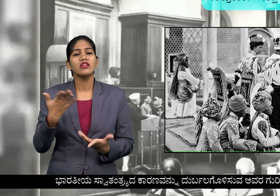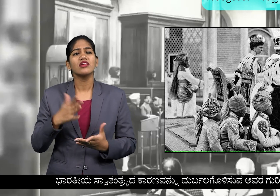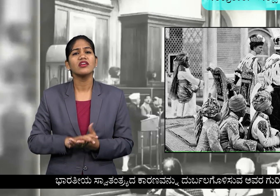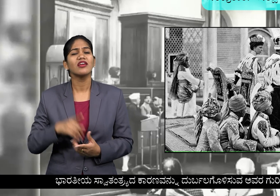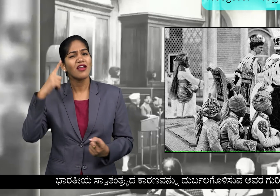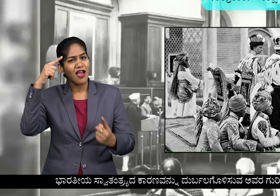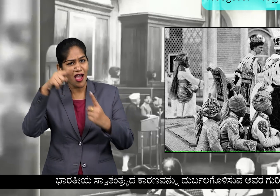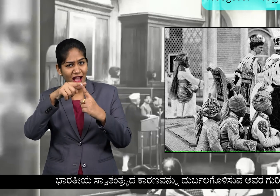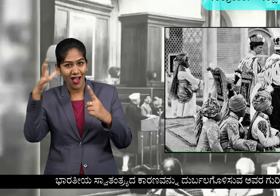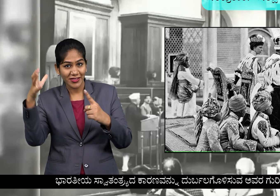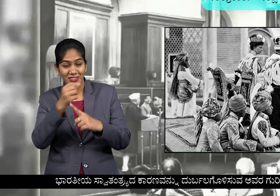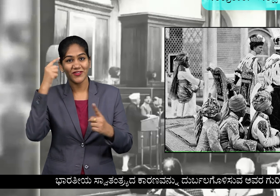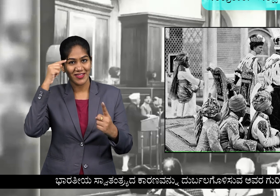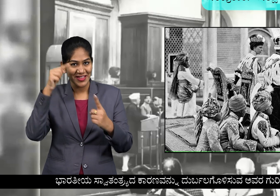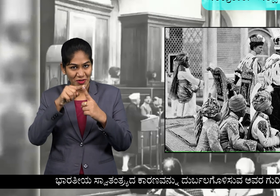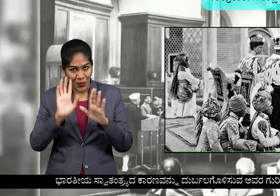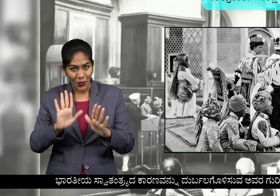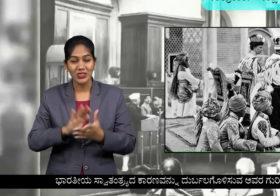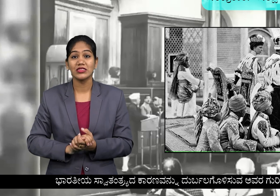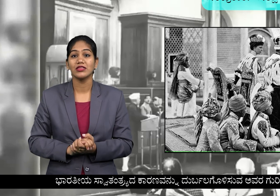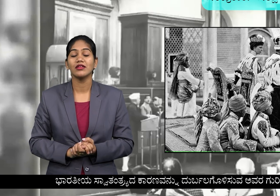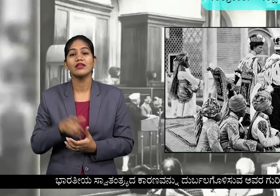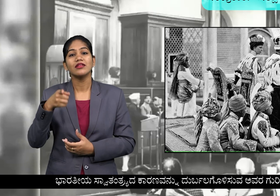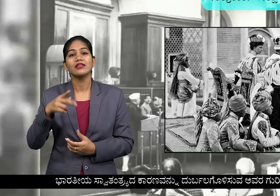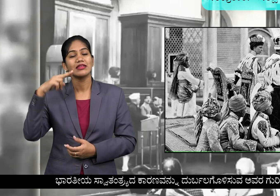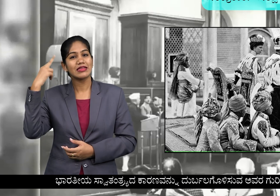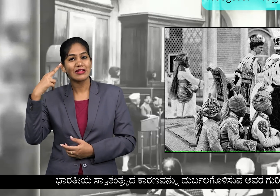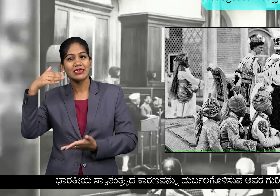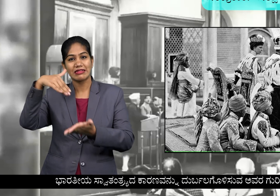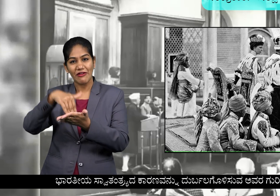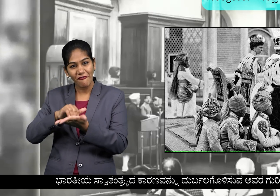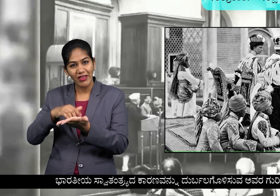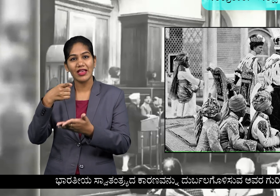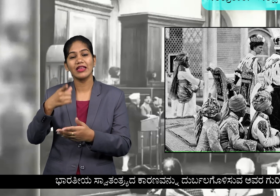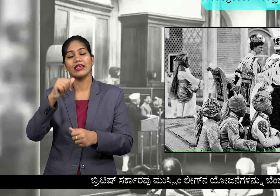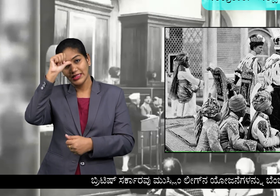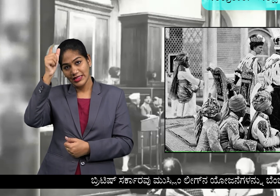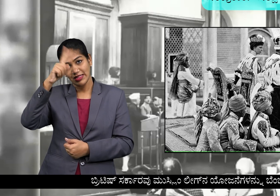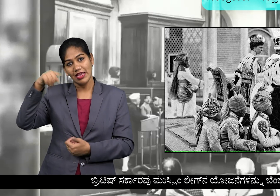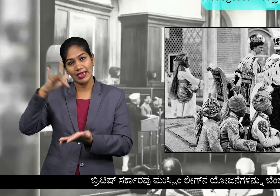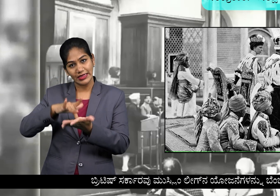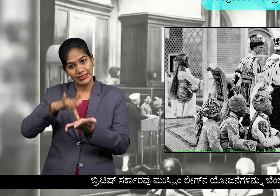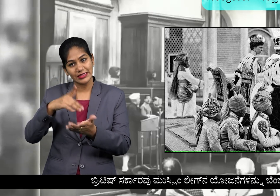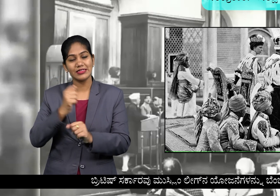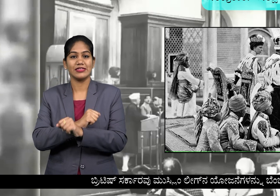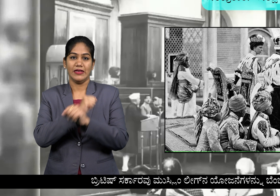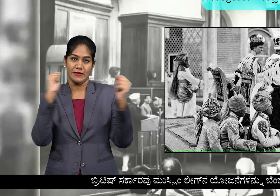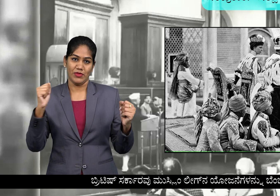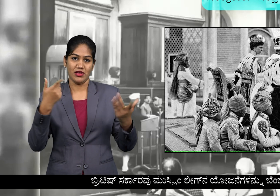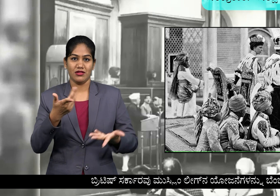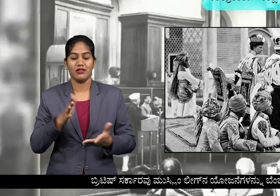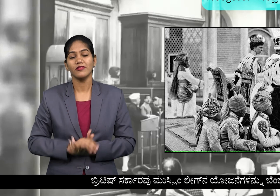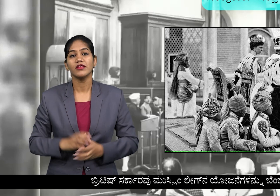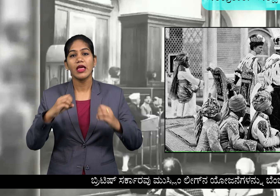ಭಾರತೀಯ ಸ್ವಾತಂತ್ರ್ಯದ ಕಾರಣವನ್ನು ದುರ್ಬಲಗೊಳಿಸುವ ಅವರ ಗುರಿಗಳನ್ನು ಸಾಧಿಸಲು ಬ್ರಿಟಿಷ್ ಸರ್ಕಾರವು ಮುಸ್ಲಿಂ